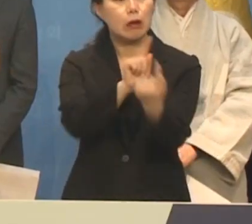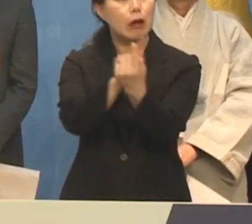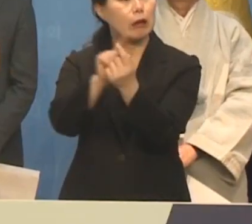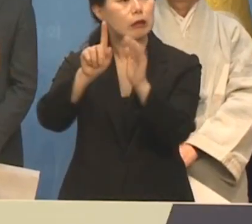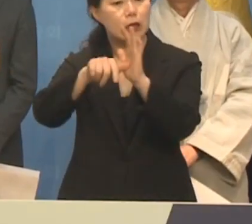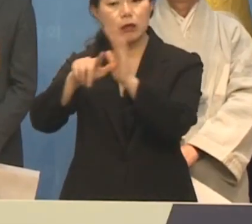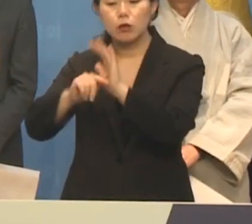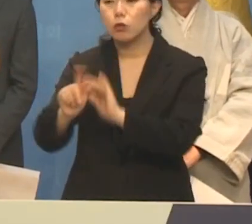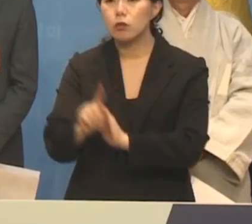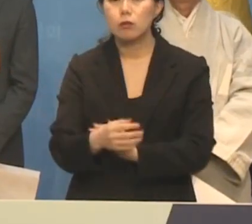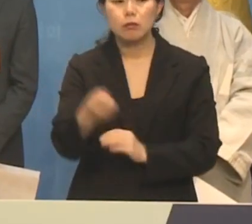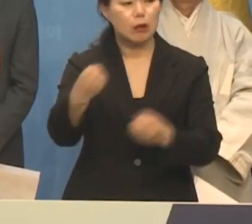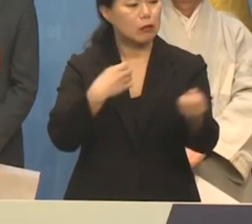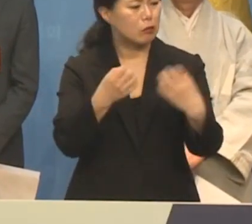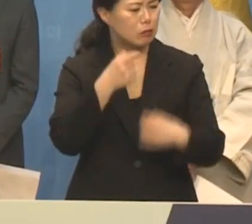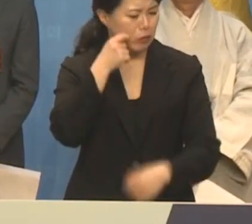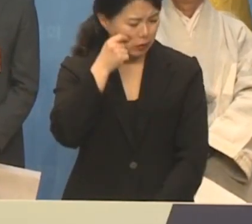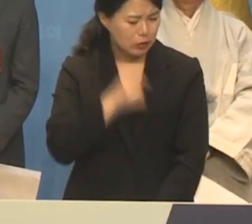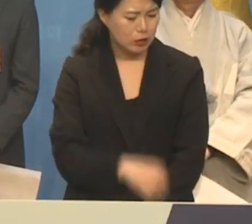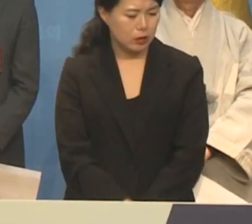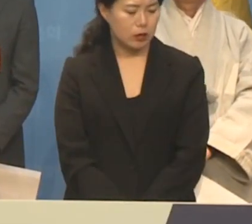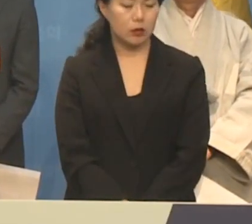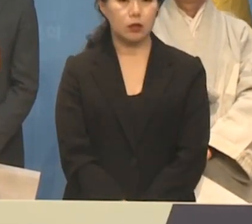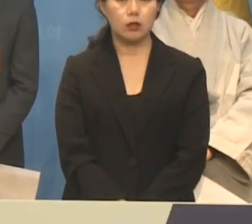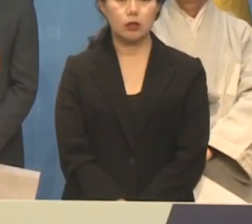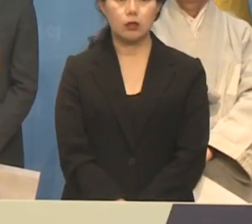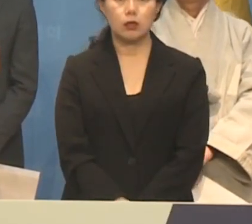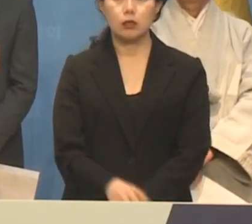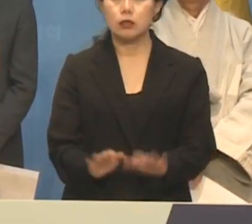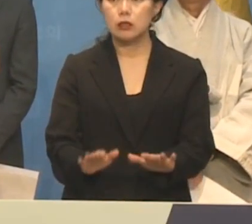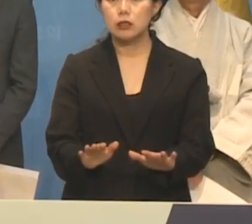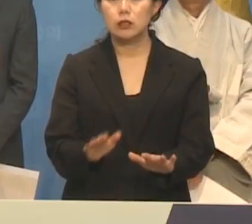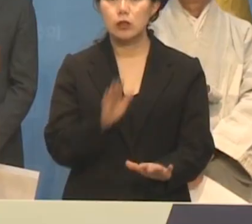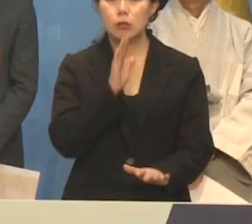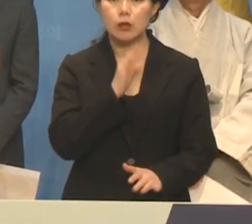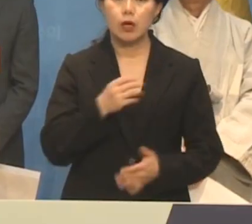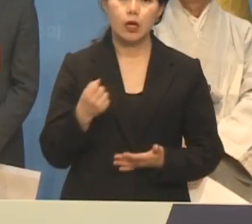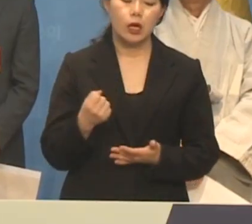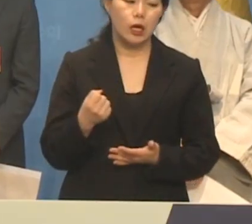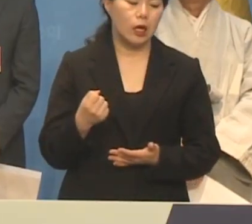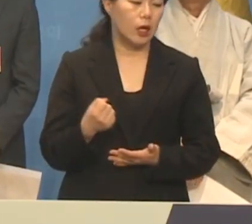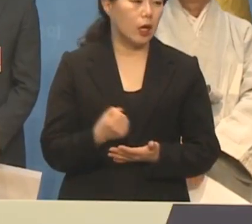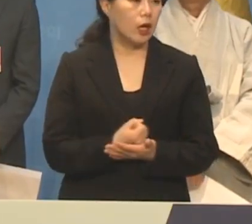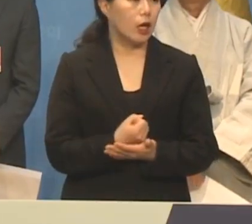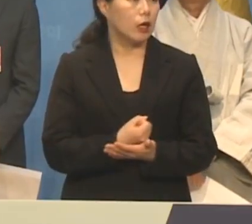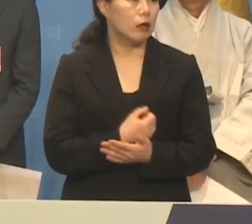못해요. 말을 못해갖고 시국 한탄도 이제는 지쳤어요.